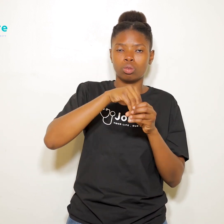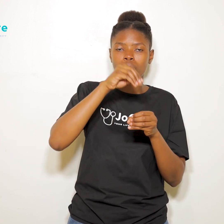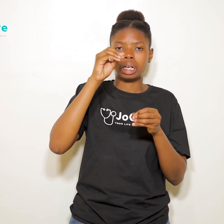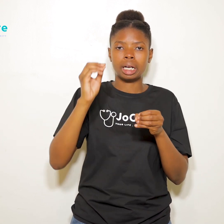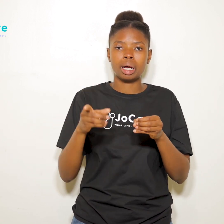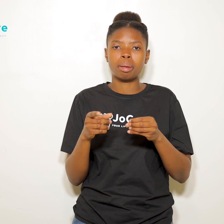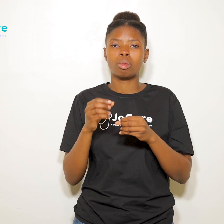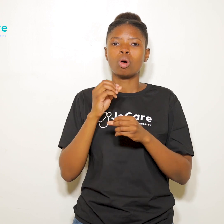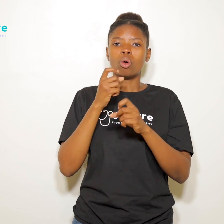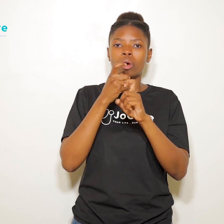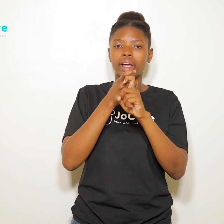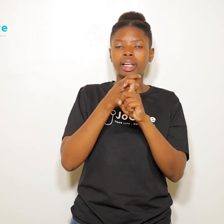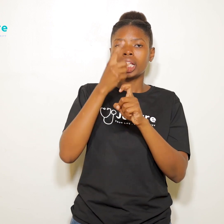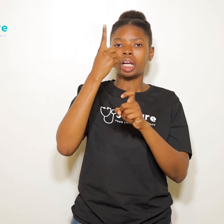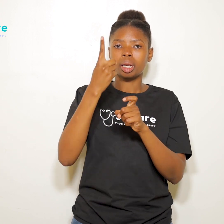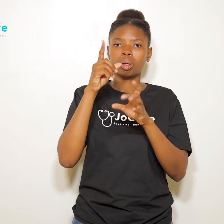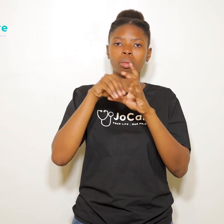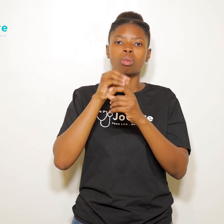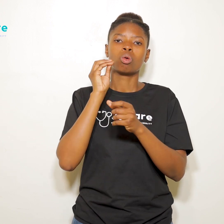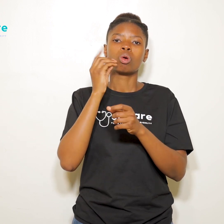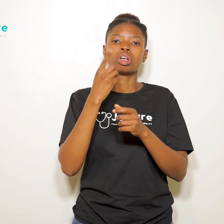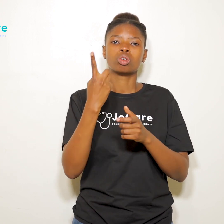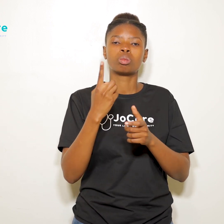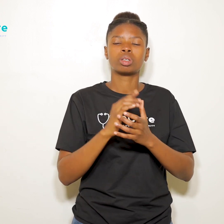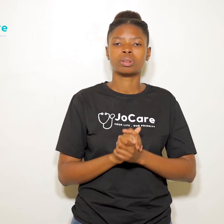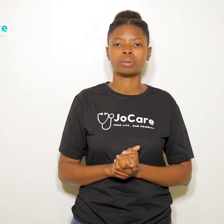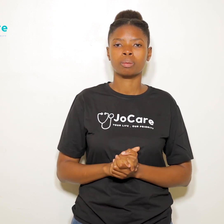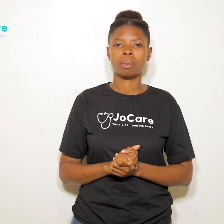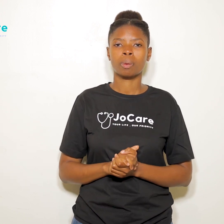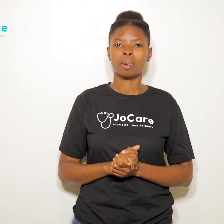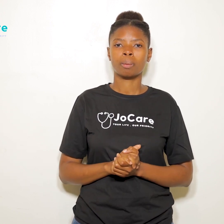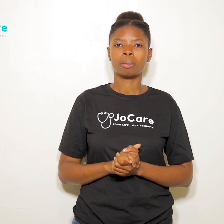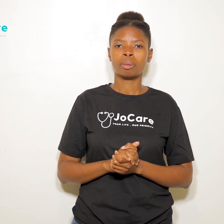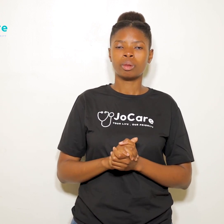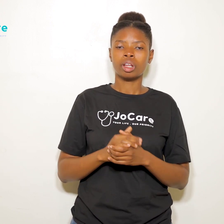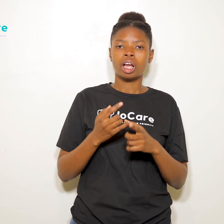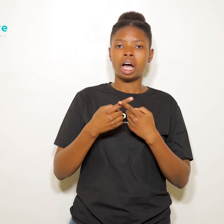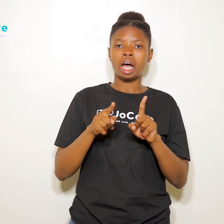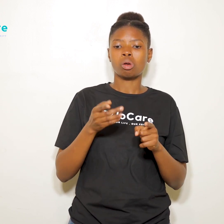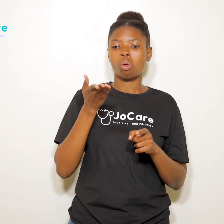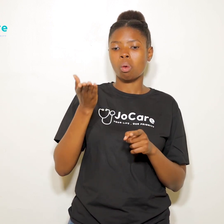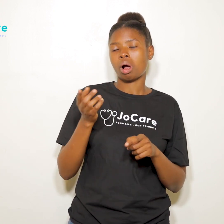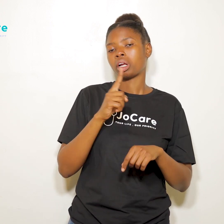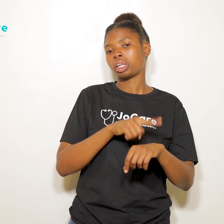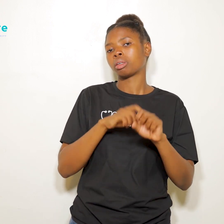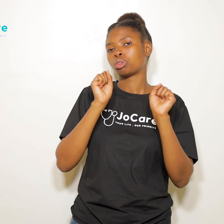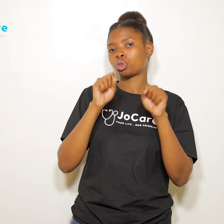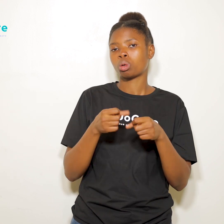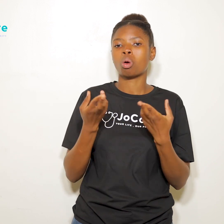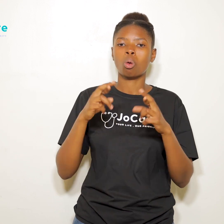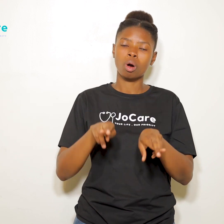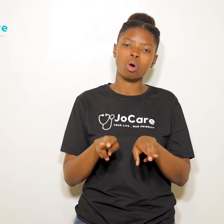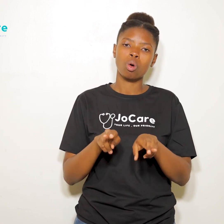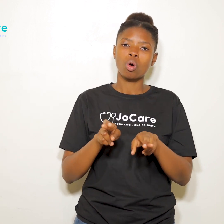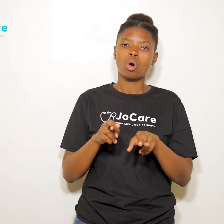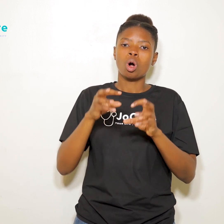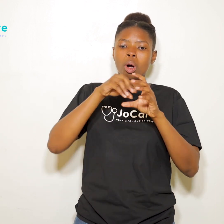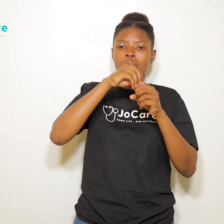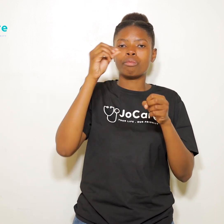bishobora kubaho ko hakura intanga ebyiri icyarimwe. Yego. Bishobora kubaho. Hanyuma rero muri icyo gihe